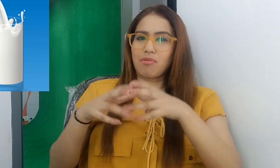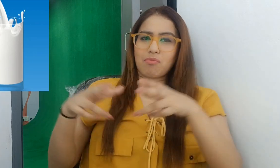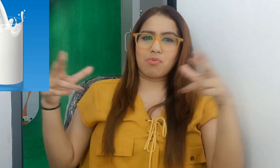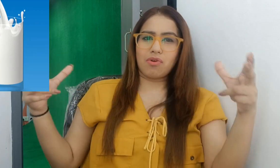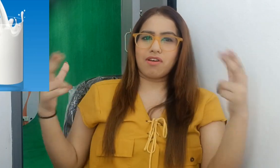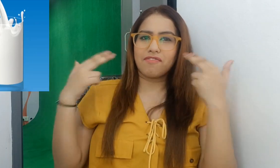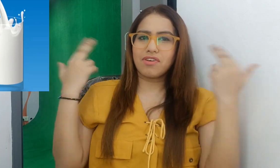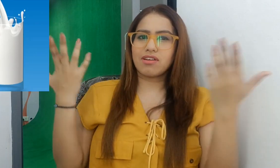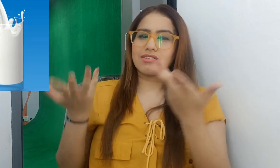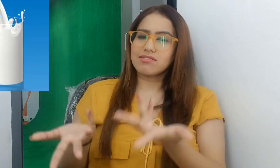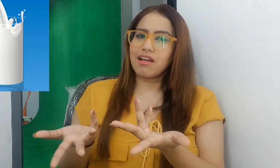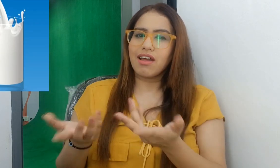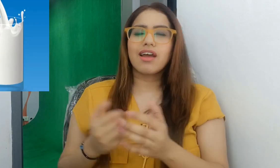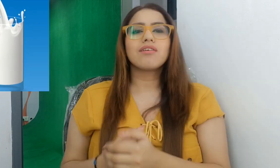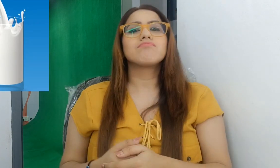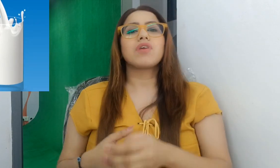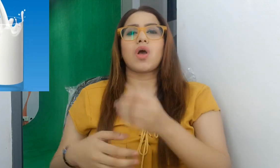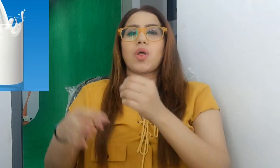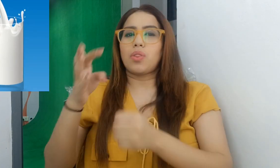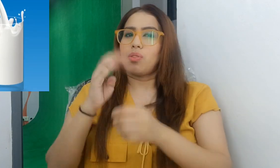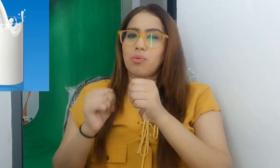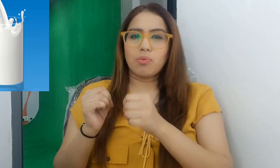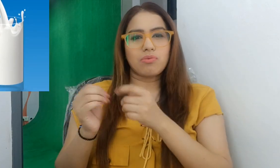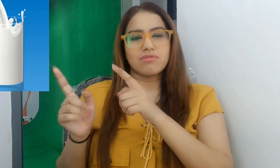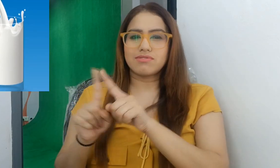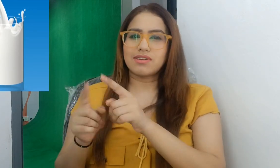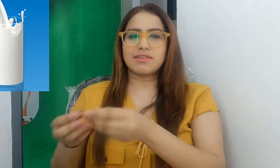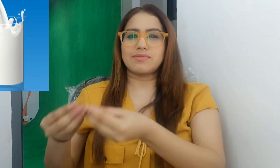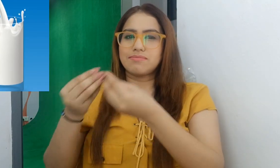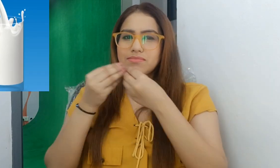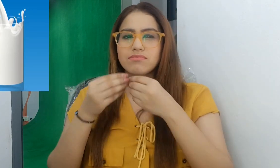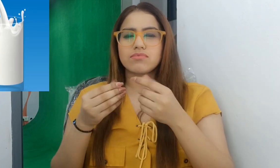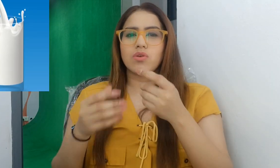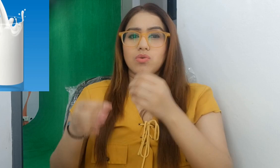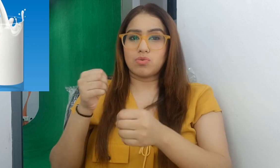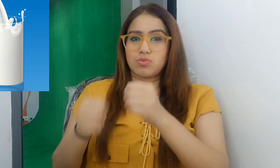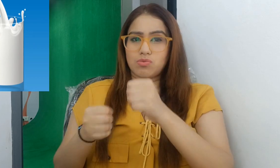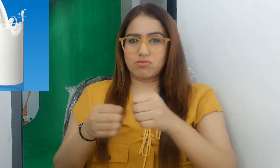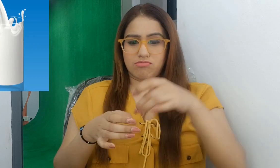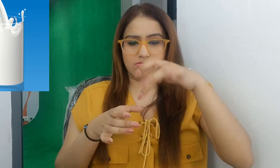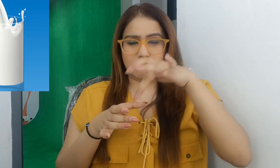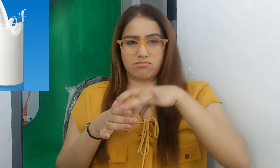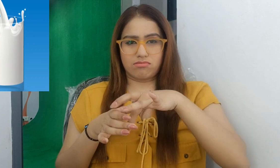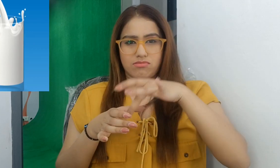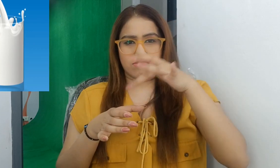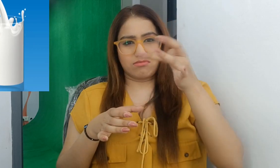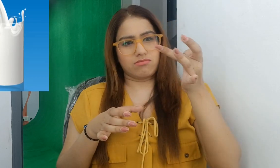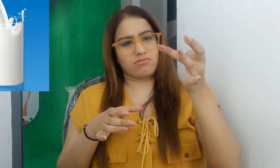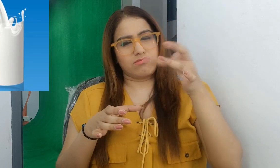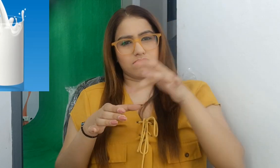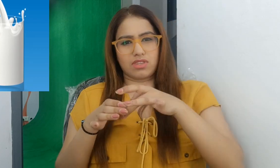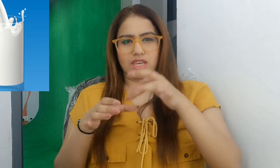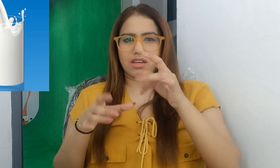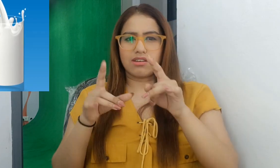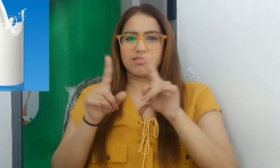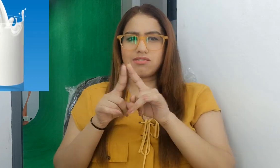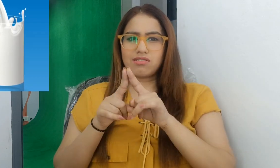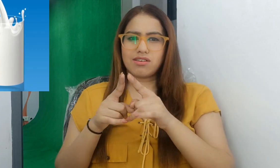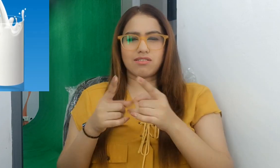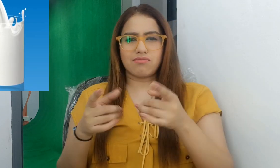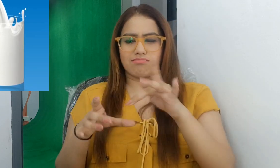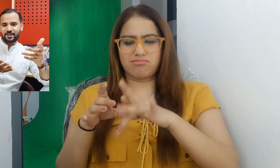गिलास मंगवाए गए। दूध का गिलास आया तो पंडित जी के बेटे ने उसमें उंगली डाल करके देखना शुरू किया और दूध को बाहर निकाल करके देखना शुरू